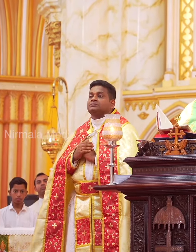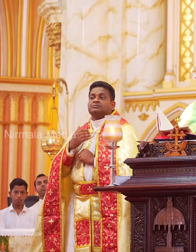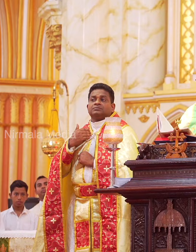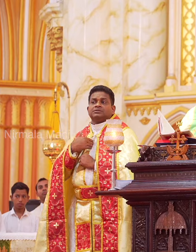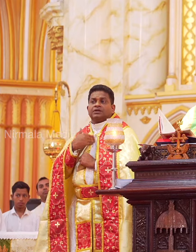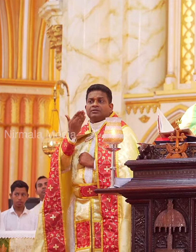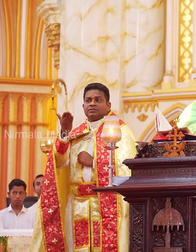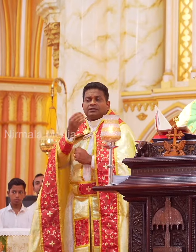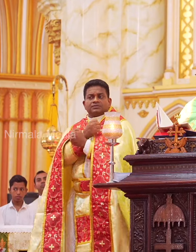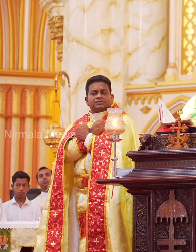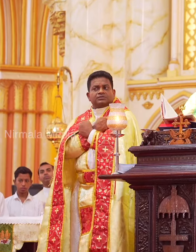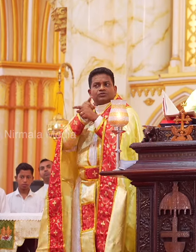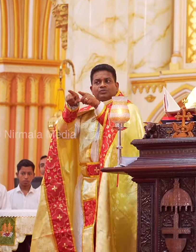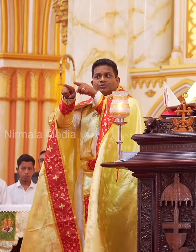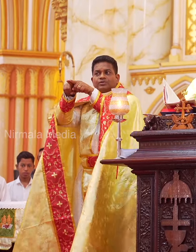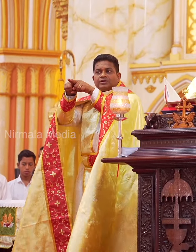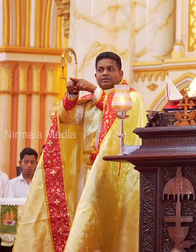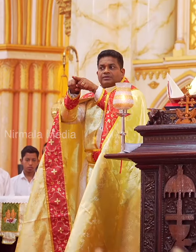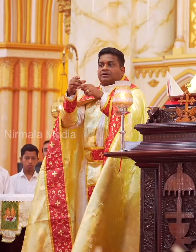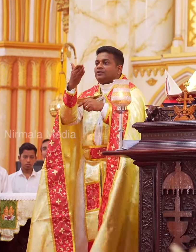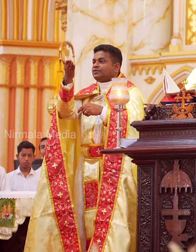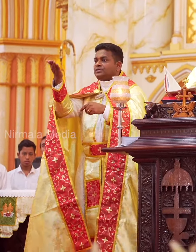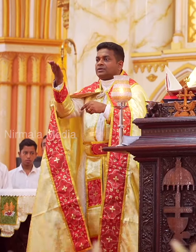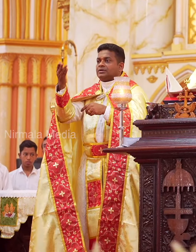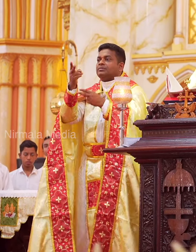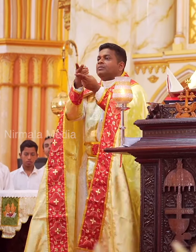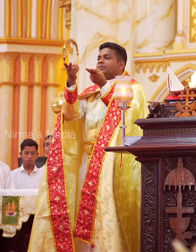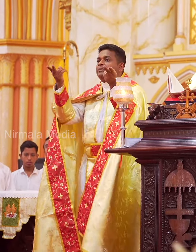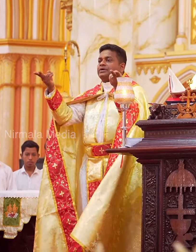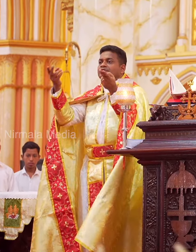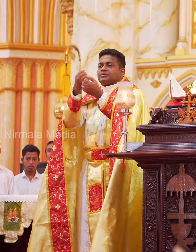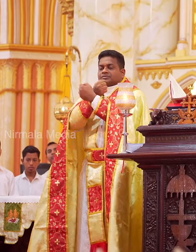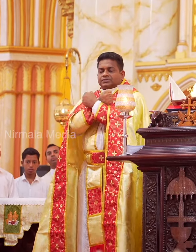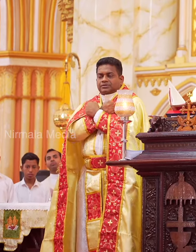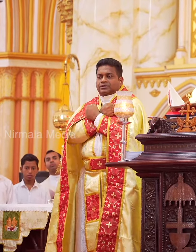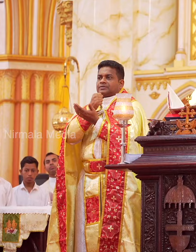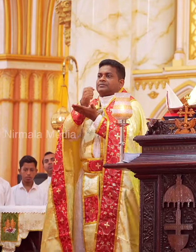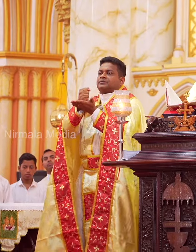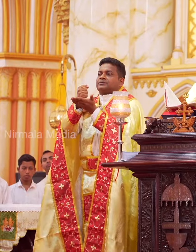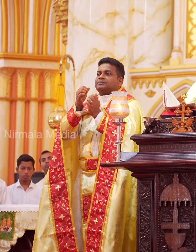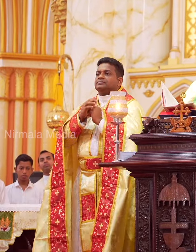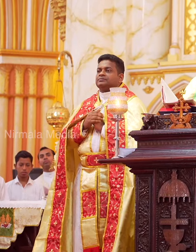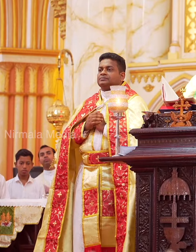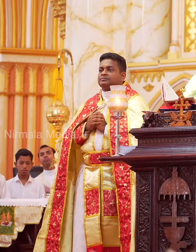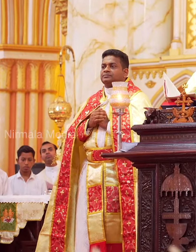ഞാൻ നിങ്ങളെ സ്നേഹിച്ചതുപോലെ നിങ്ങളും പരസ്പരം സ്നേഹിക്കണം.